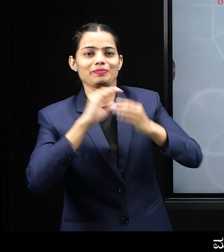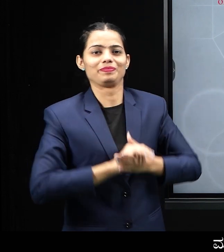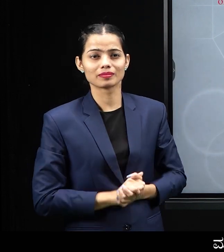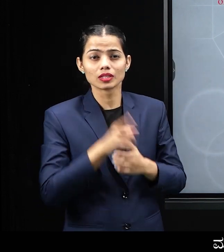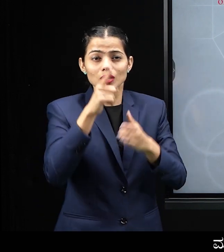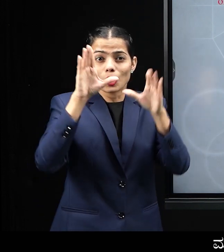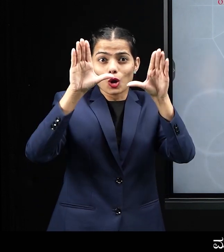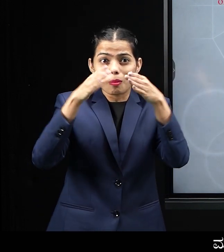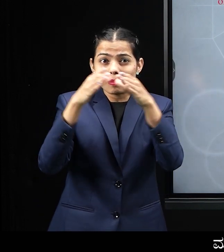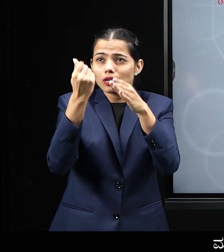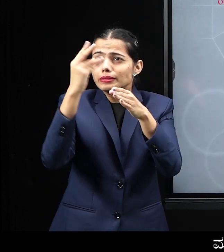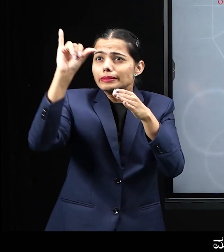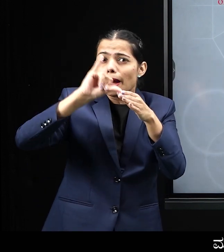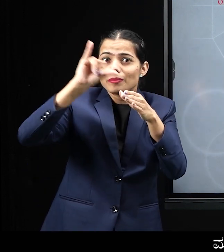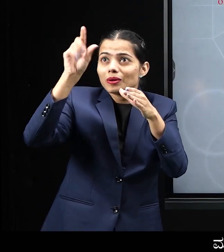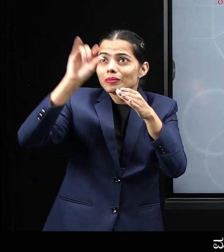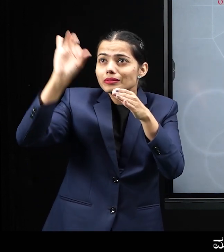ಸಂಖ್ಯೆಗಳ ಅತ್ಯಧಿಕ ಸಾಮಾನ್ಯ ಅಂಶ.